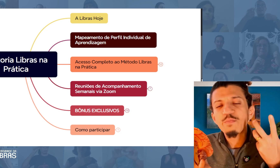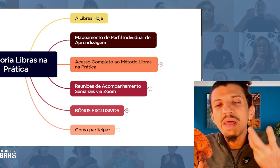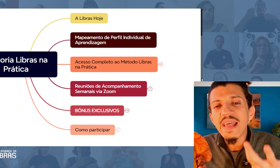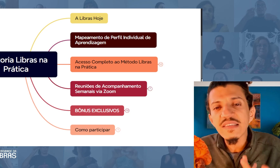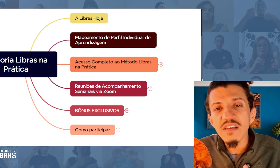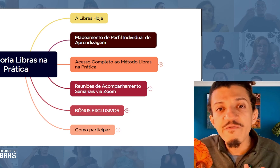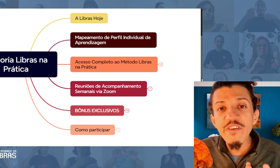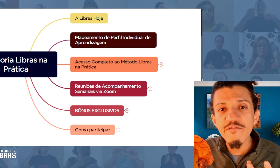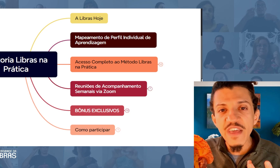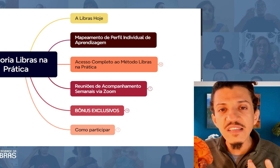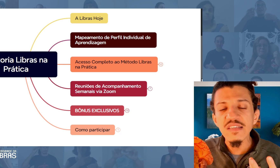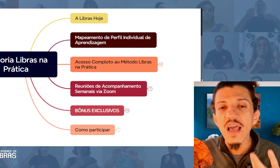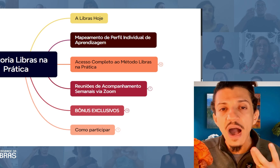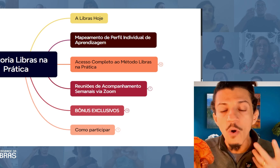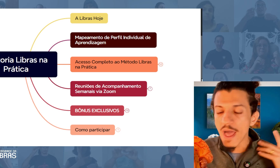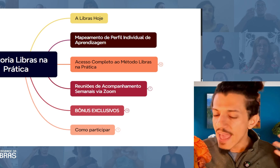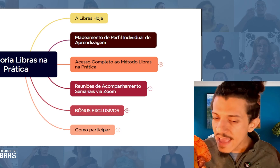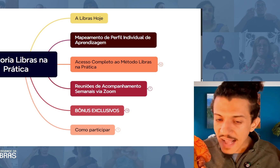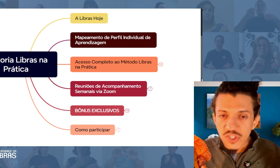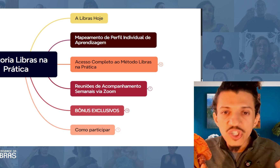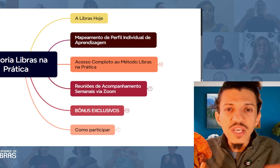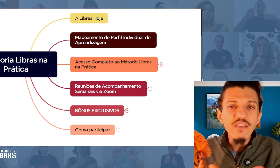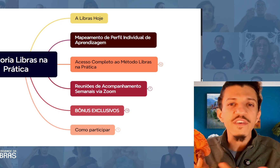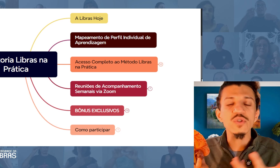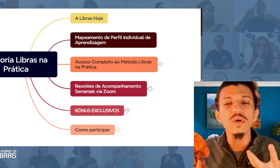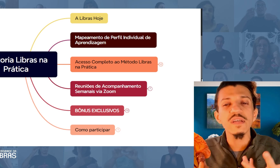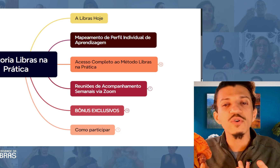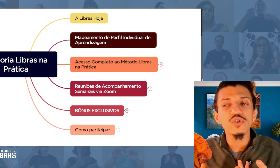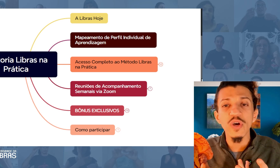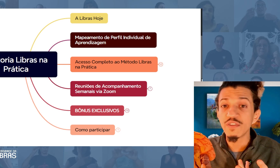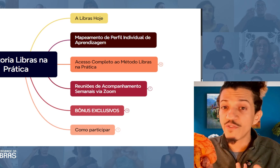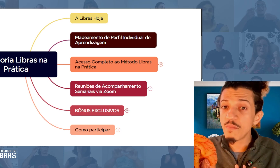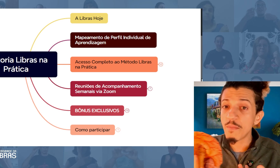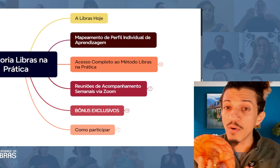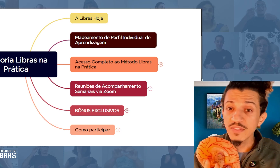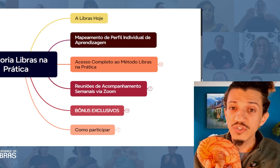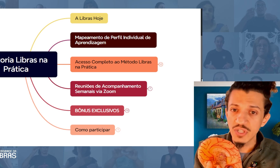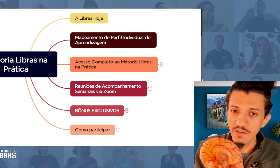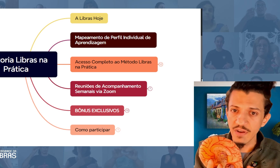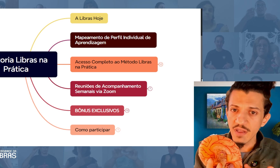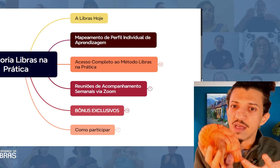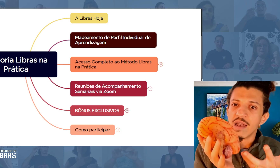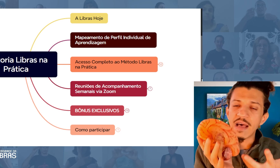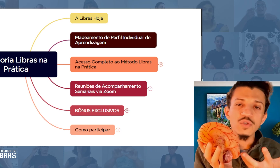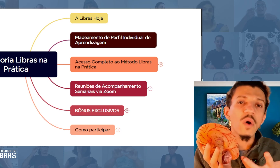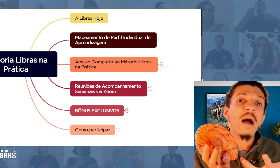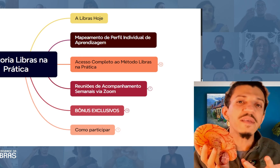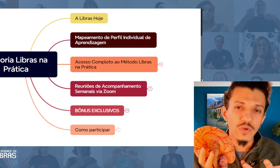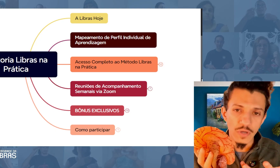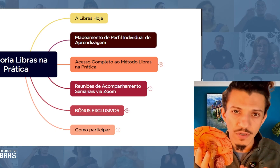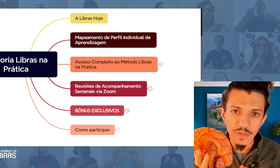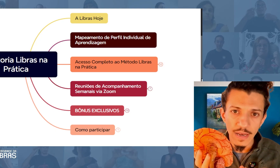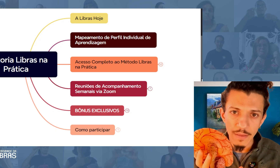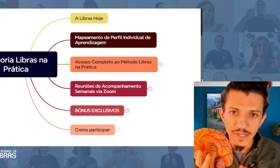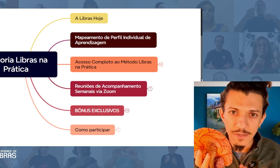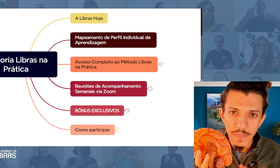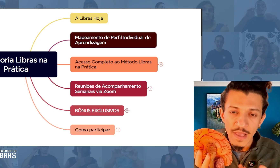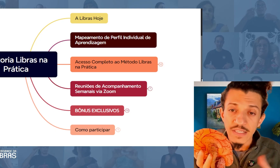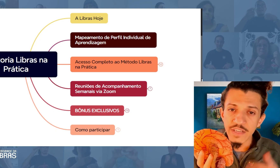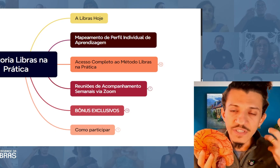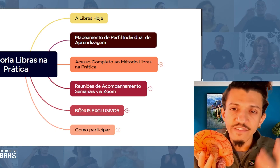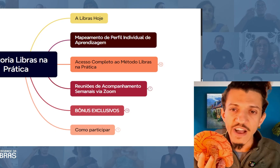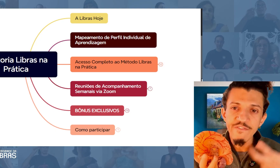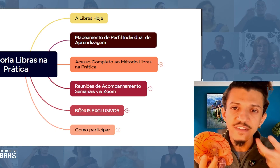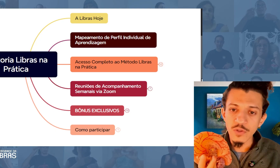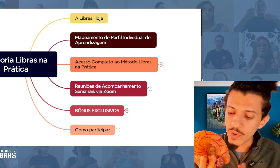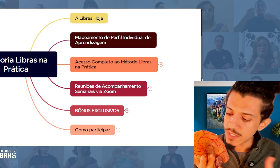uma experiência vivencial e ative as suas emoções de forma positiva na sua absorção da Libras. Se